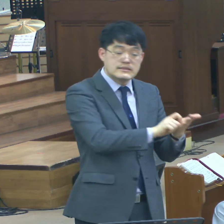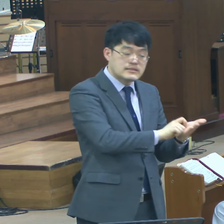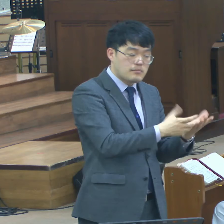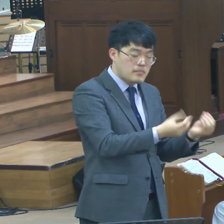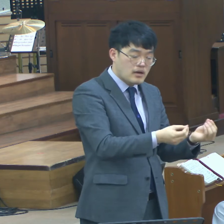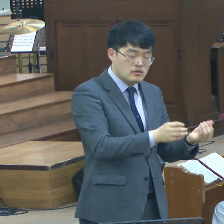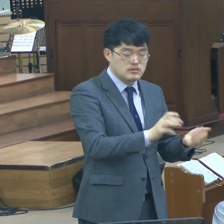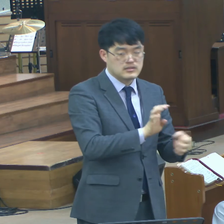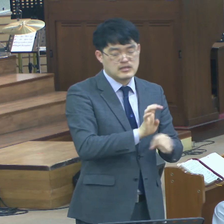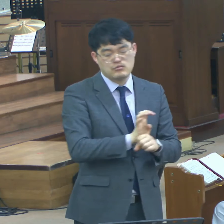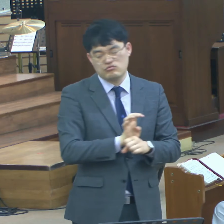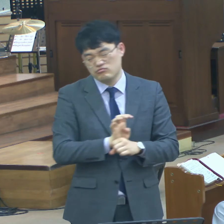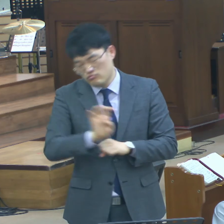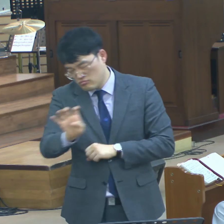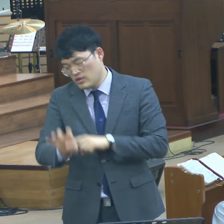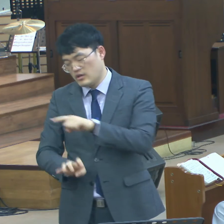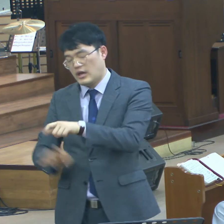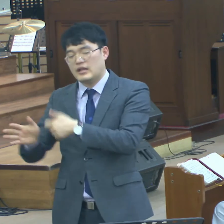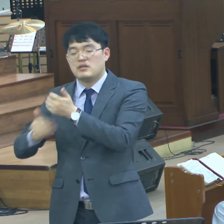참고